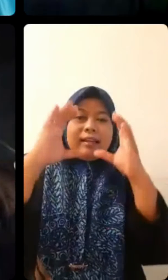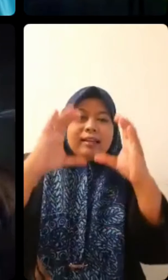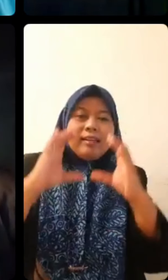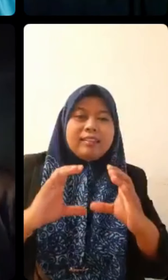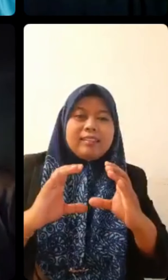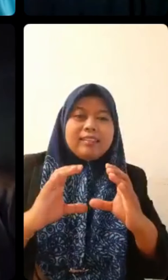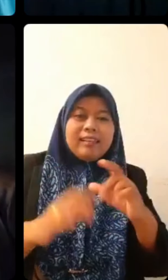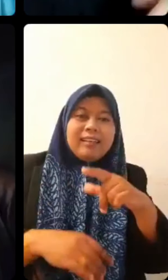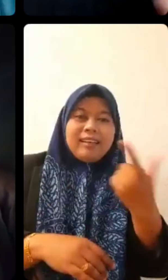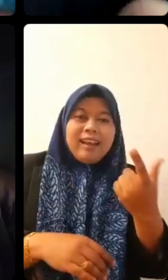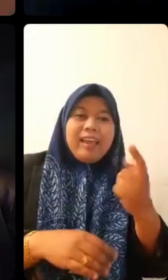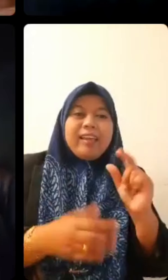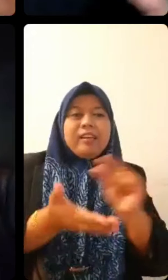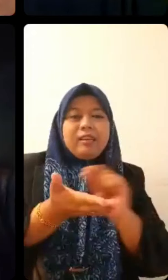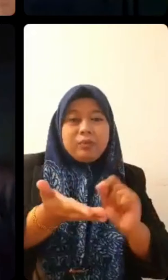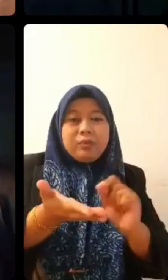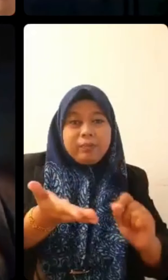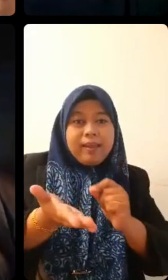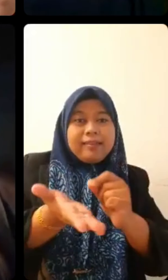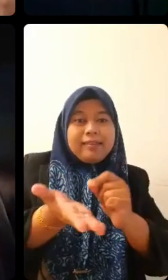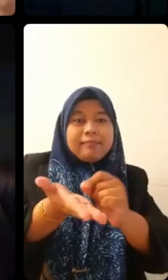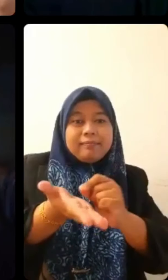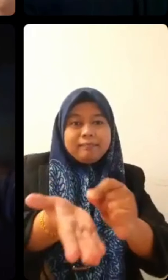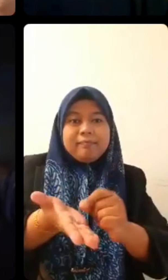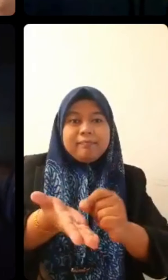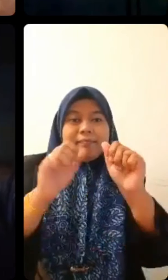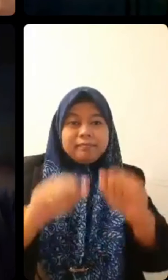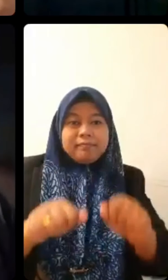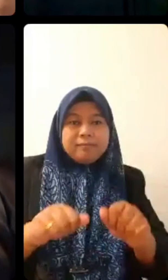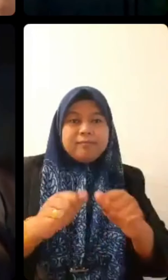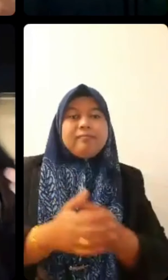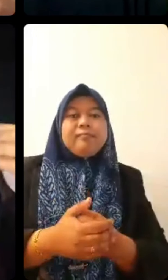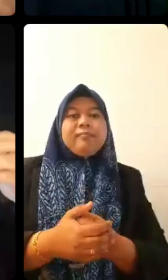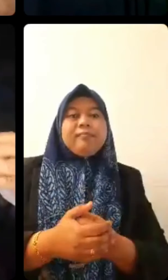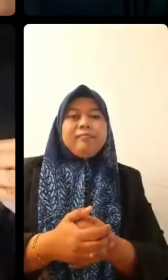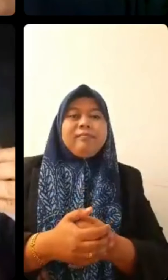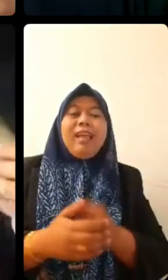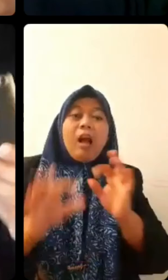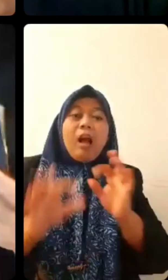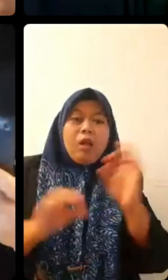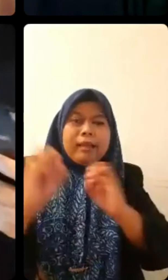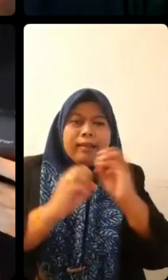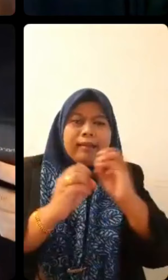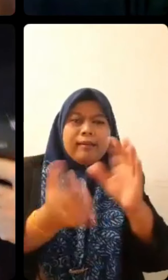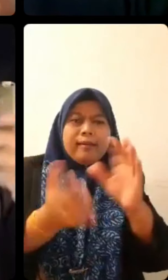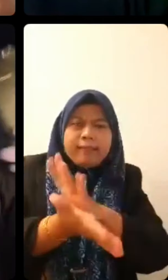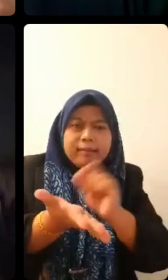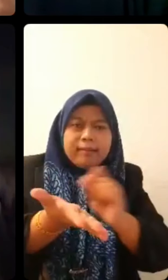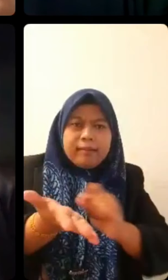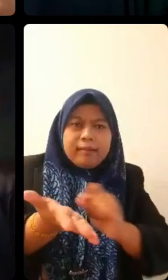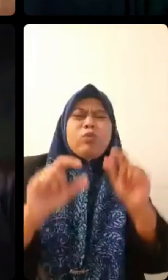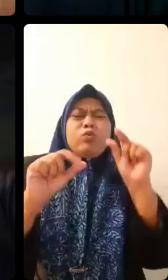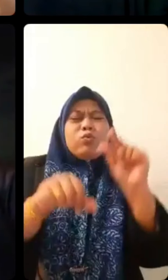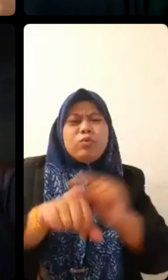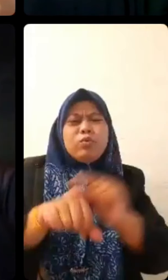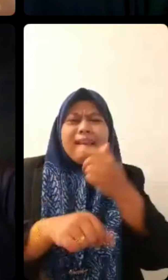pen atau kertas. Boleh. Ataupun tak ada pen kertas, gunalah telefon, gunalah teks apa-apa